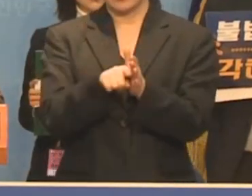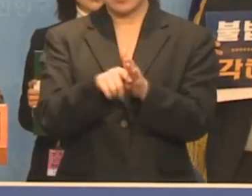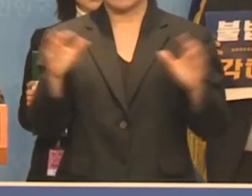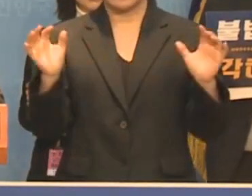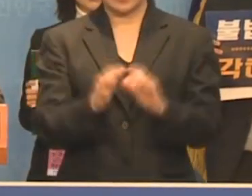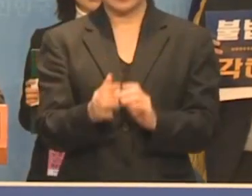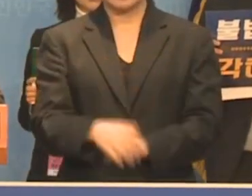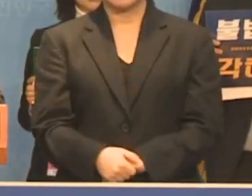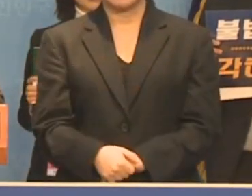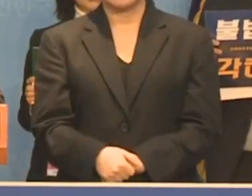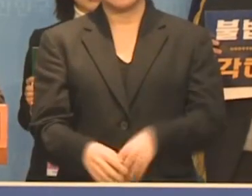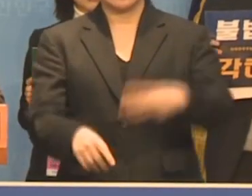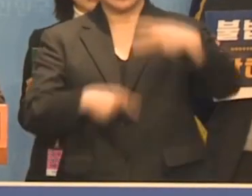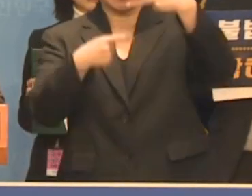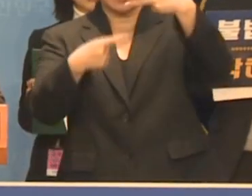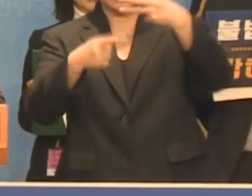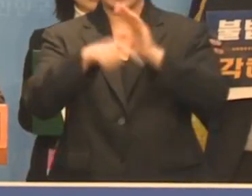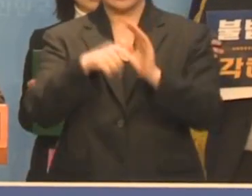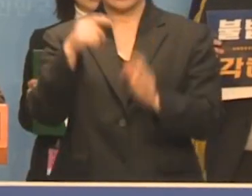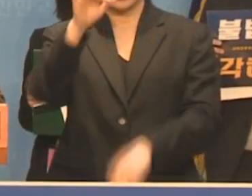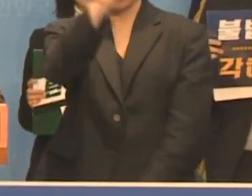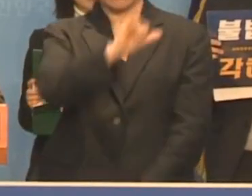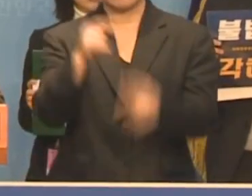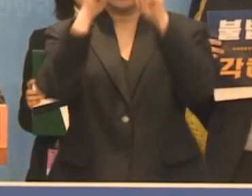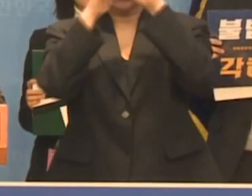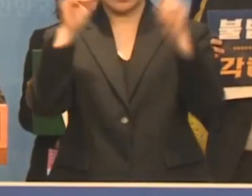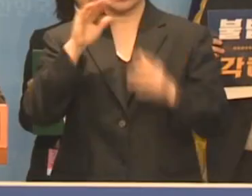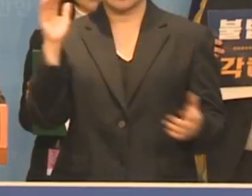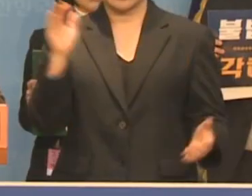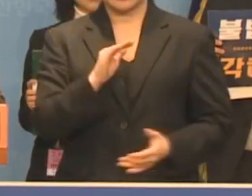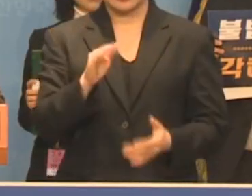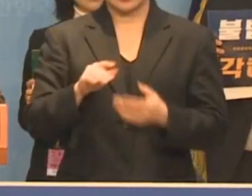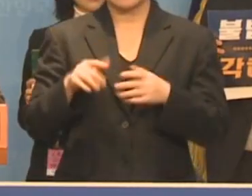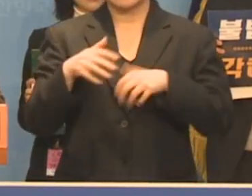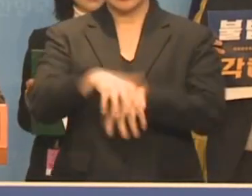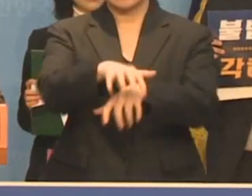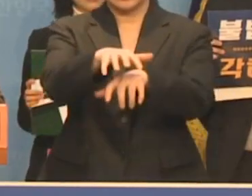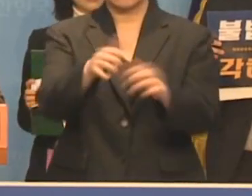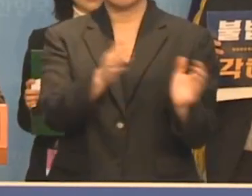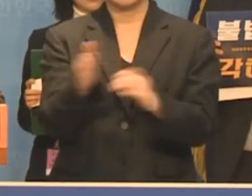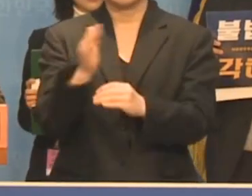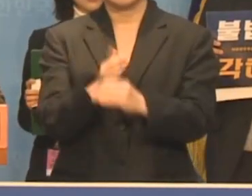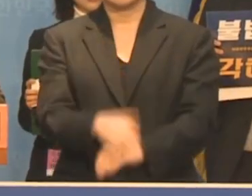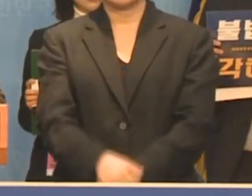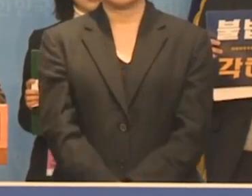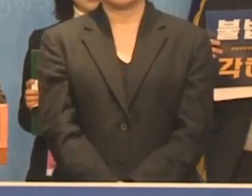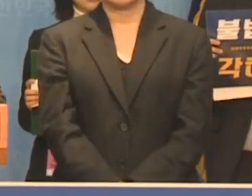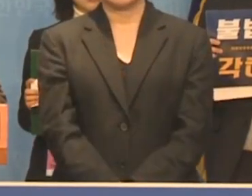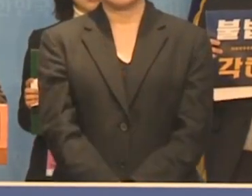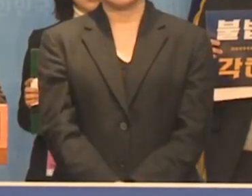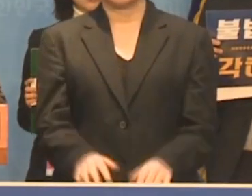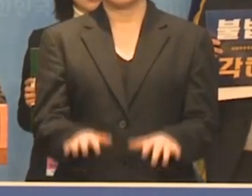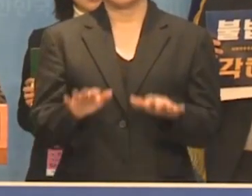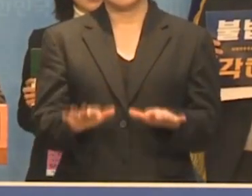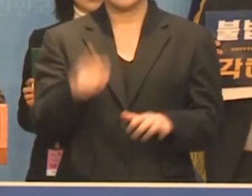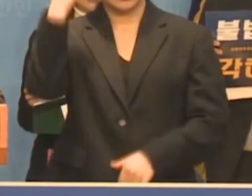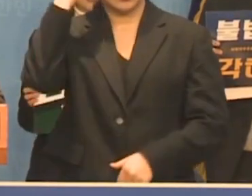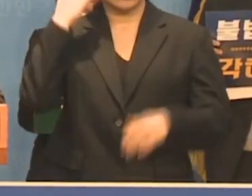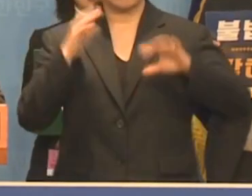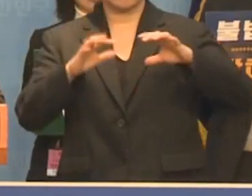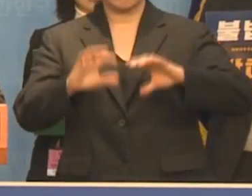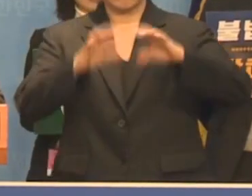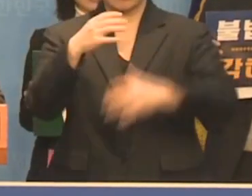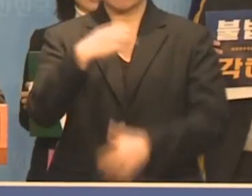모였으며 3.1절 전국대학생 시국선언 대회 및 행진을 준비하고 있습니다. 현재 대한민국은 국가